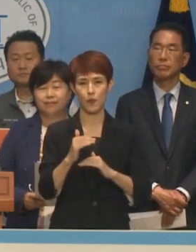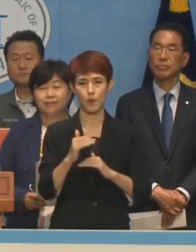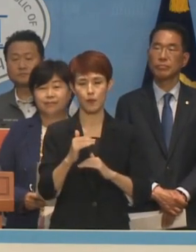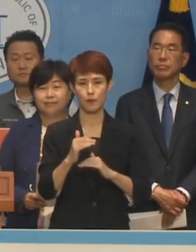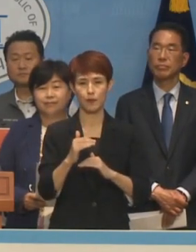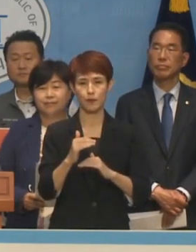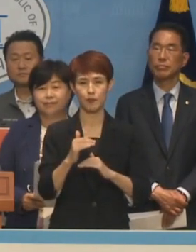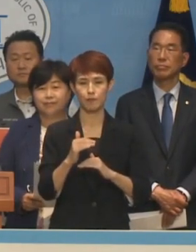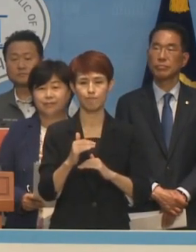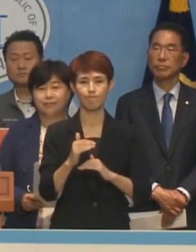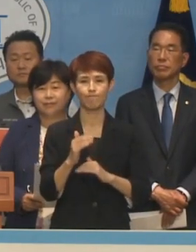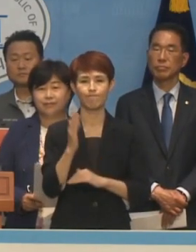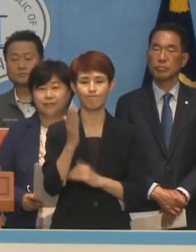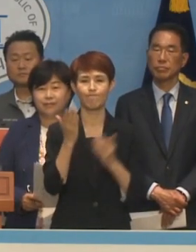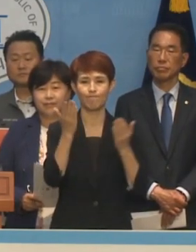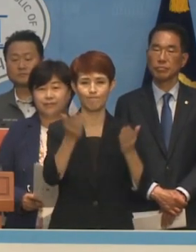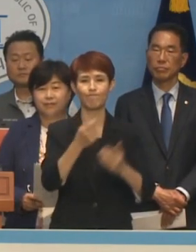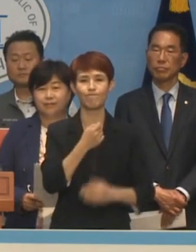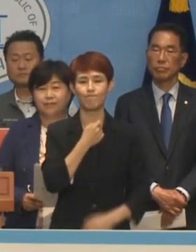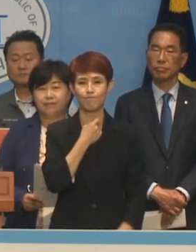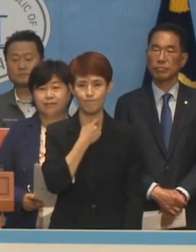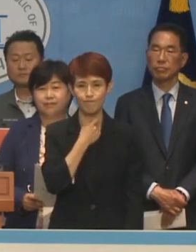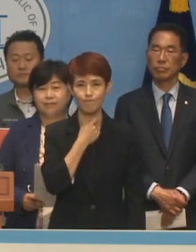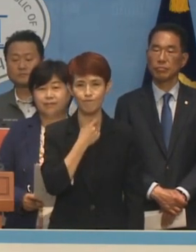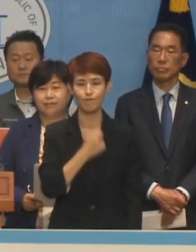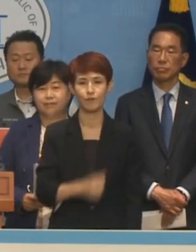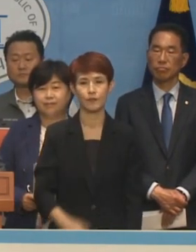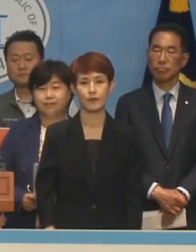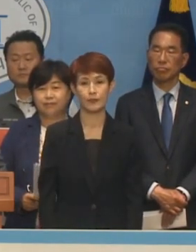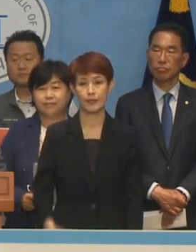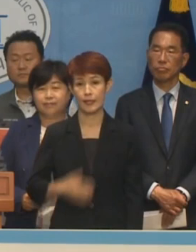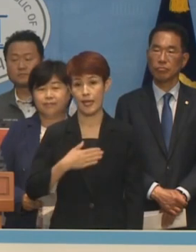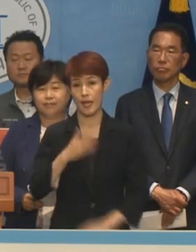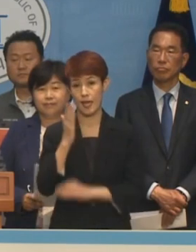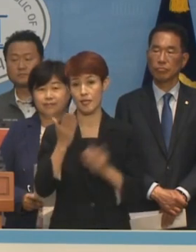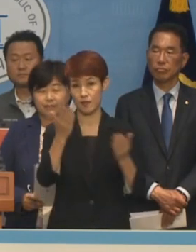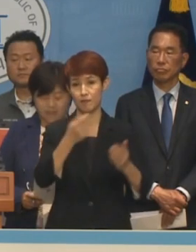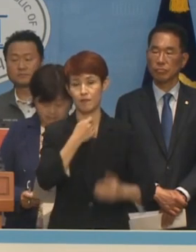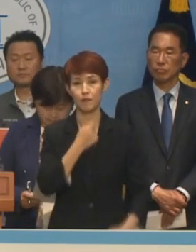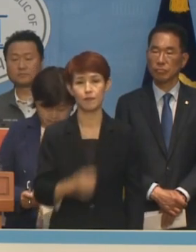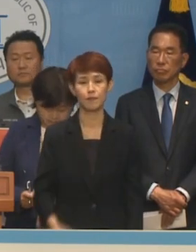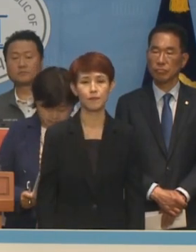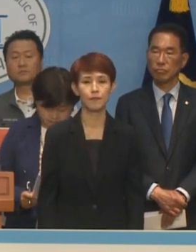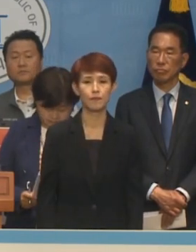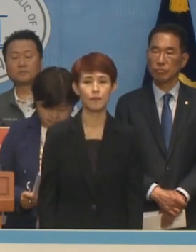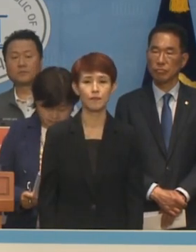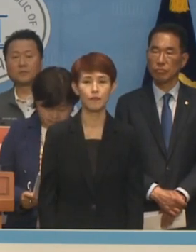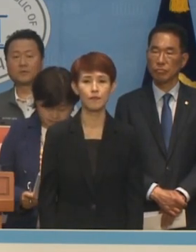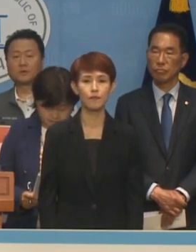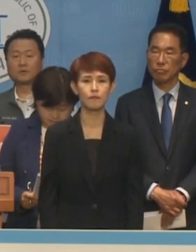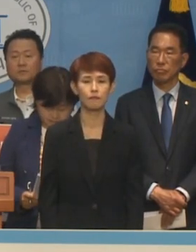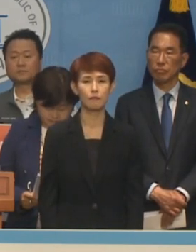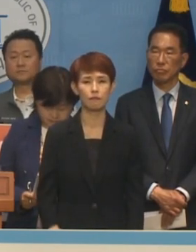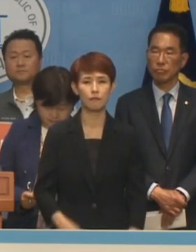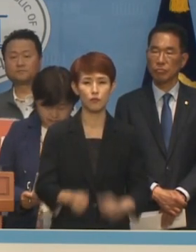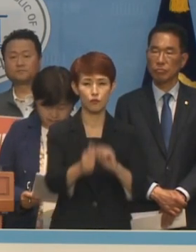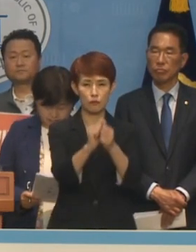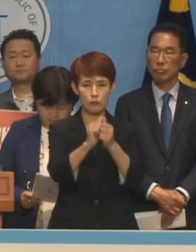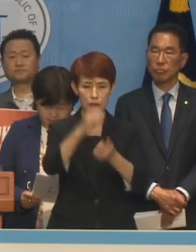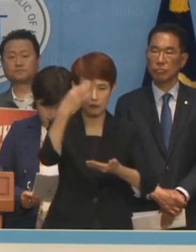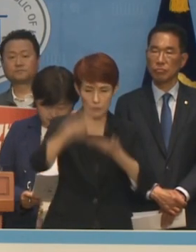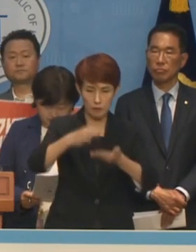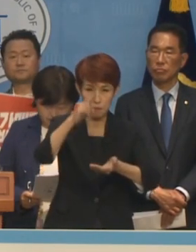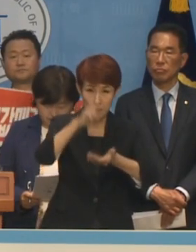공유하고 회견 문안에 대한 제 의견을 드리도록 하겠습니다. 이 헐값 매각